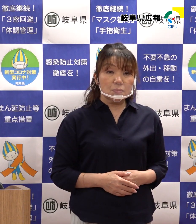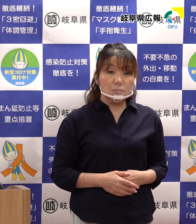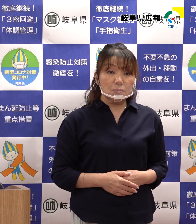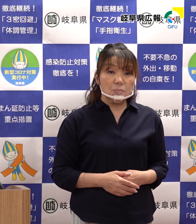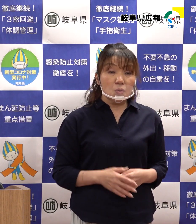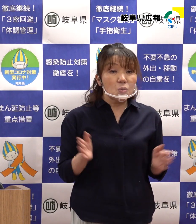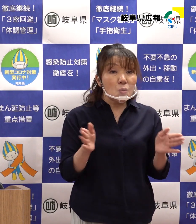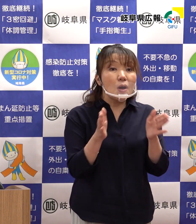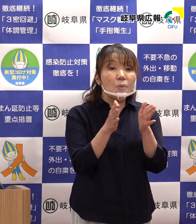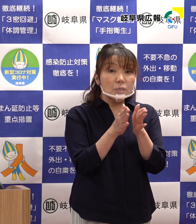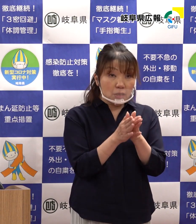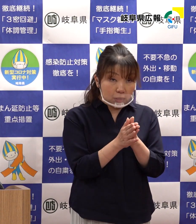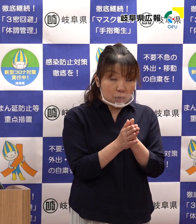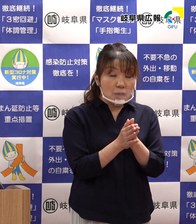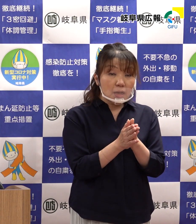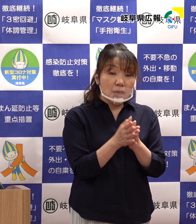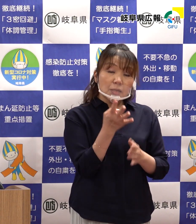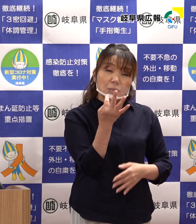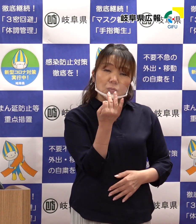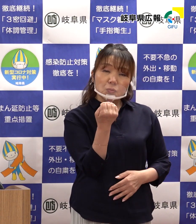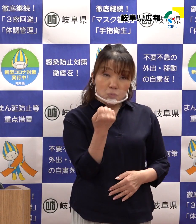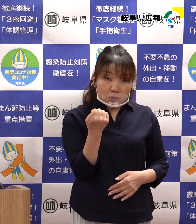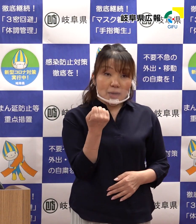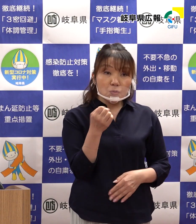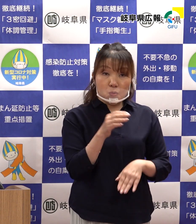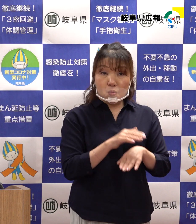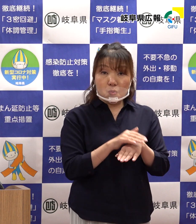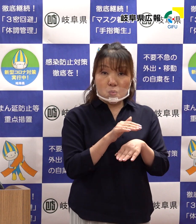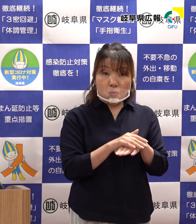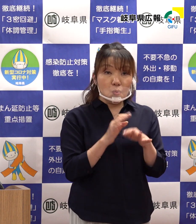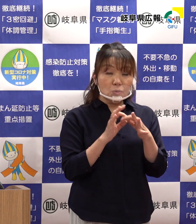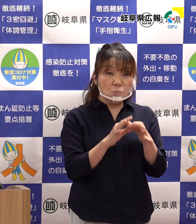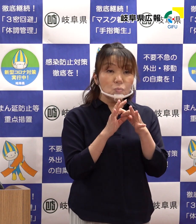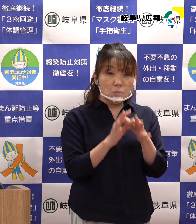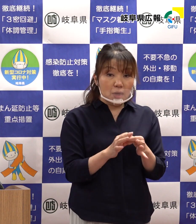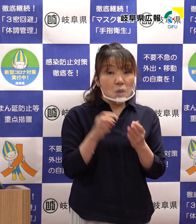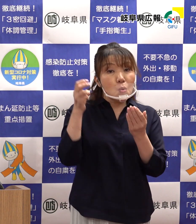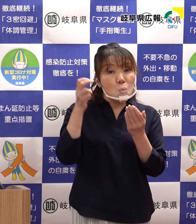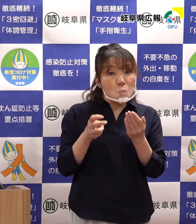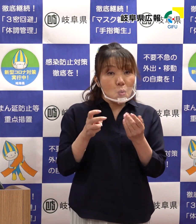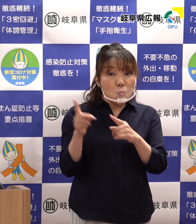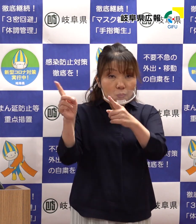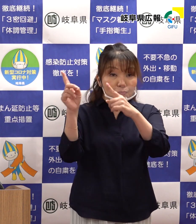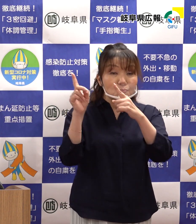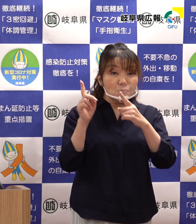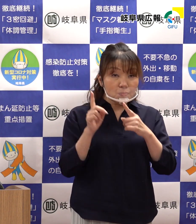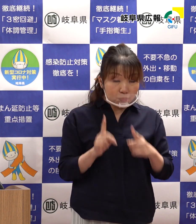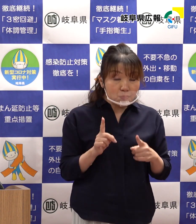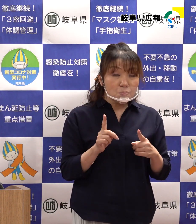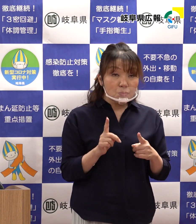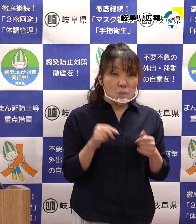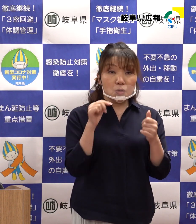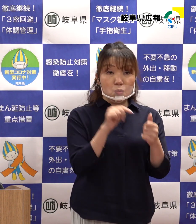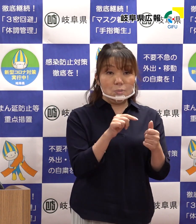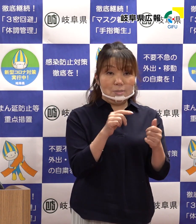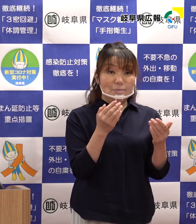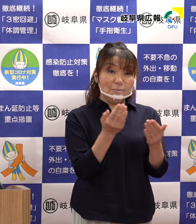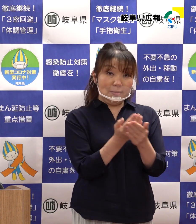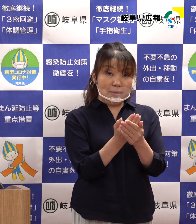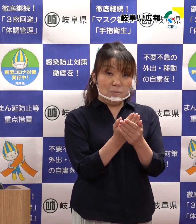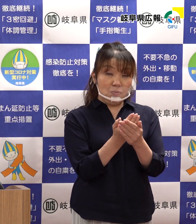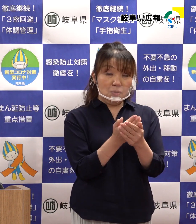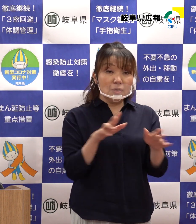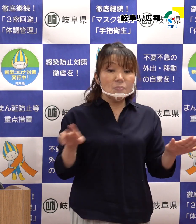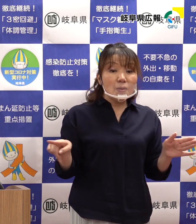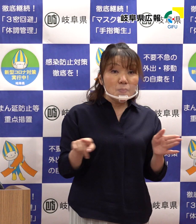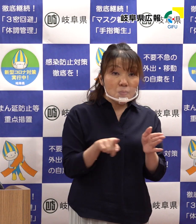これと合わせて、いくつかの政策について、法の裏付けを持った措置ということで、これまでの行